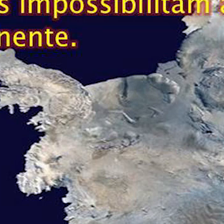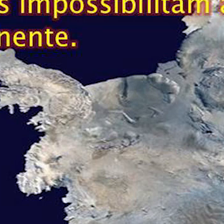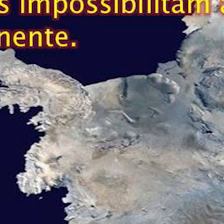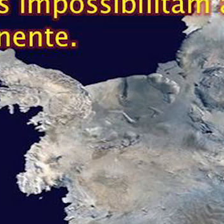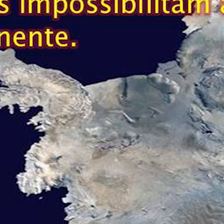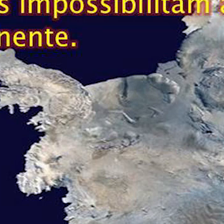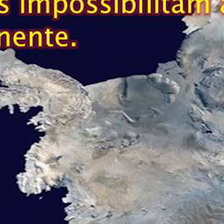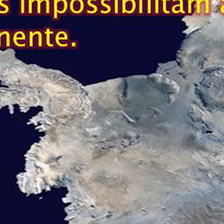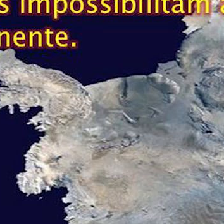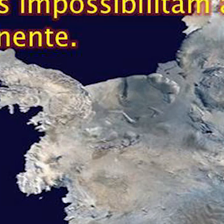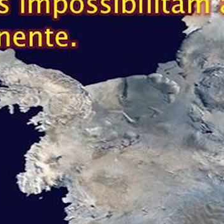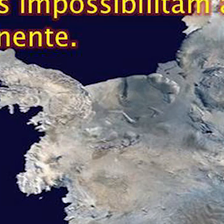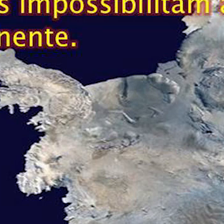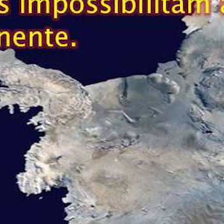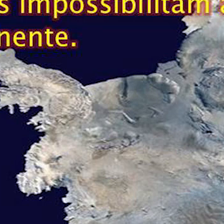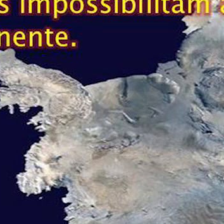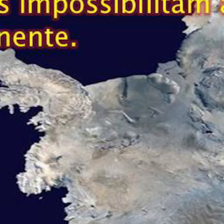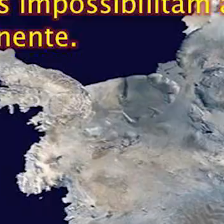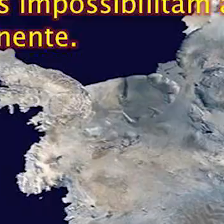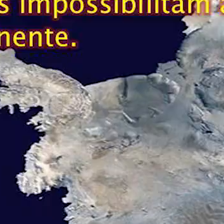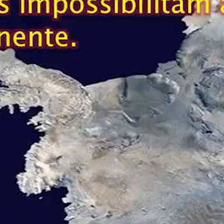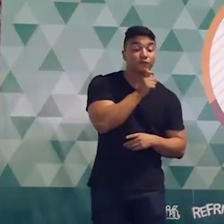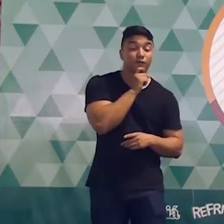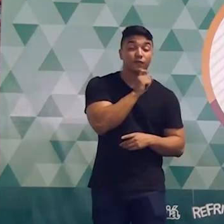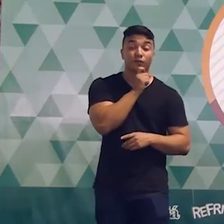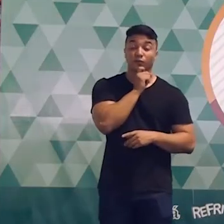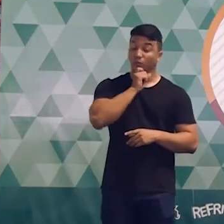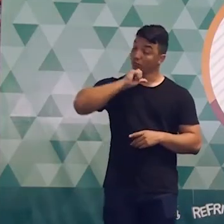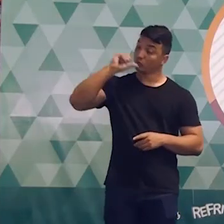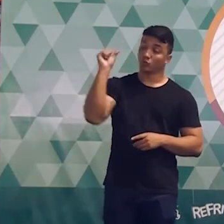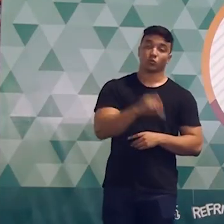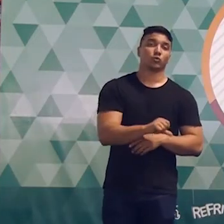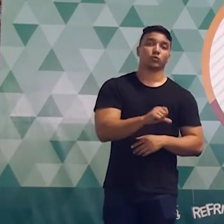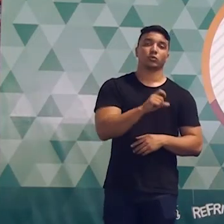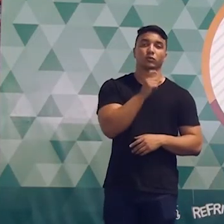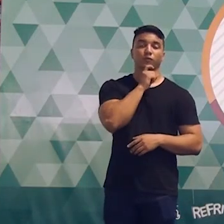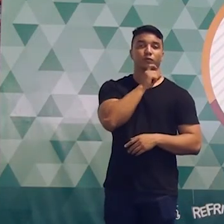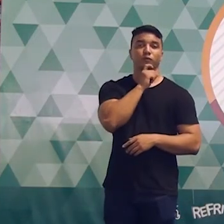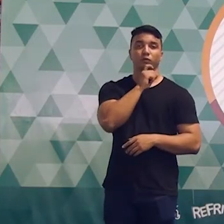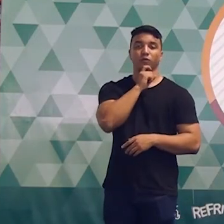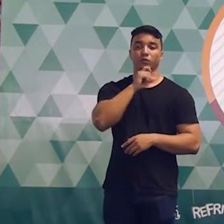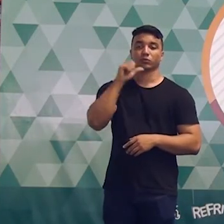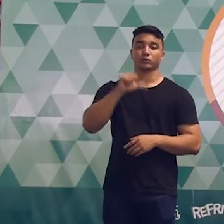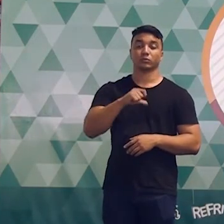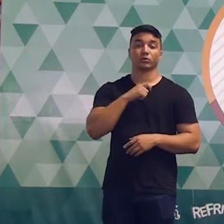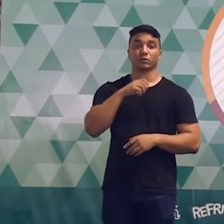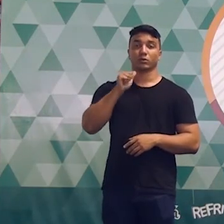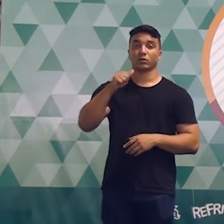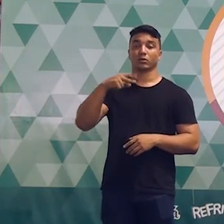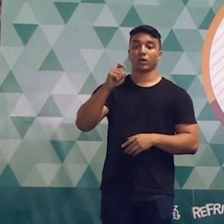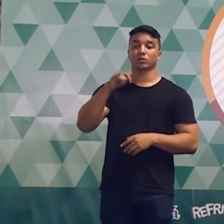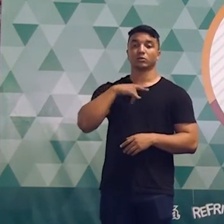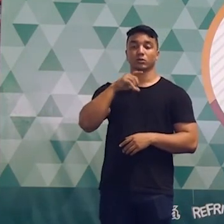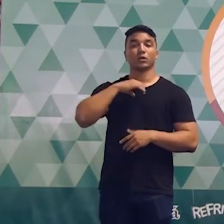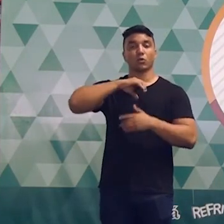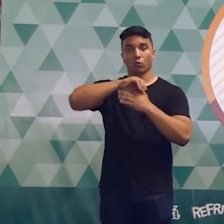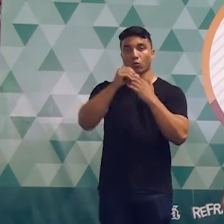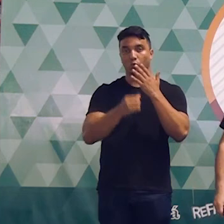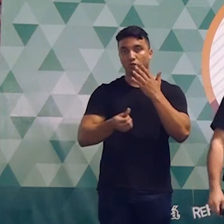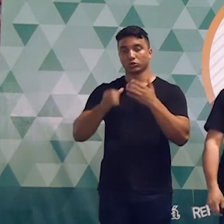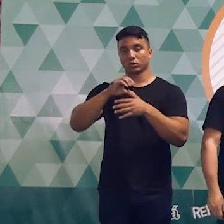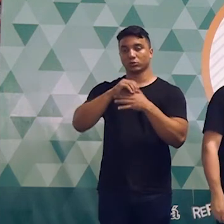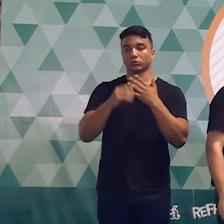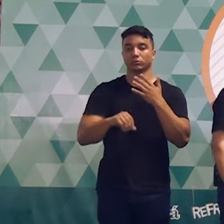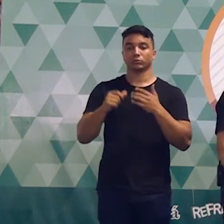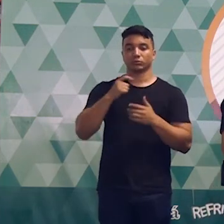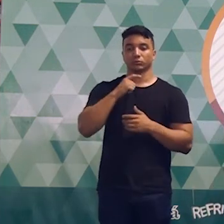muito simples. É muito mais frio lá do que no norte. Existe na Antártida um continente de verdade. Debaixo